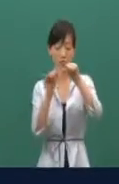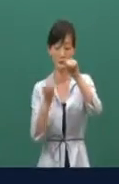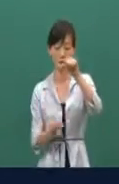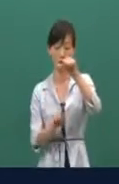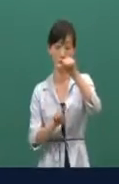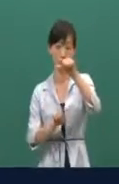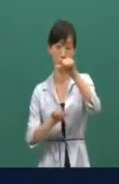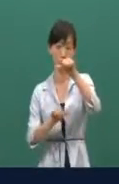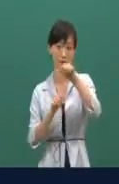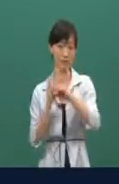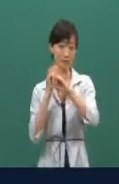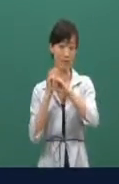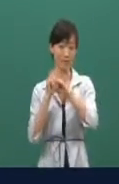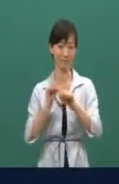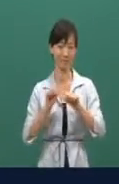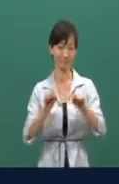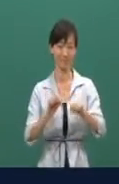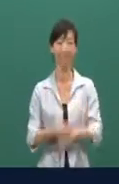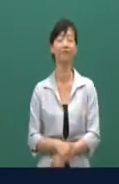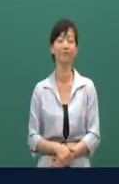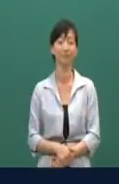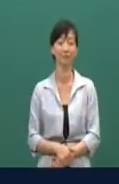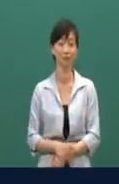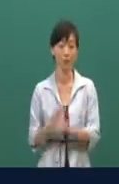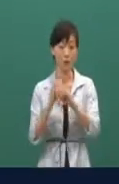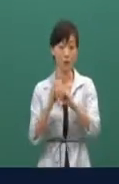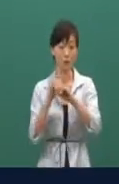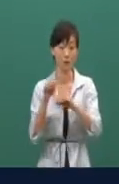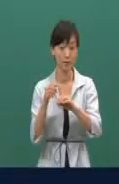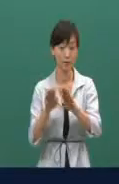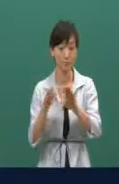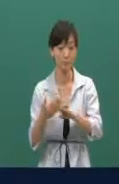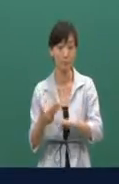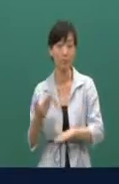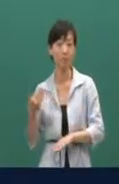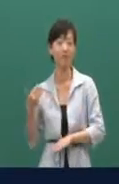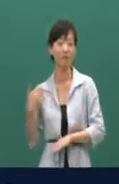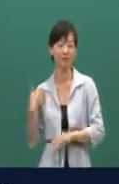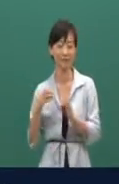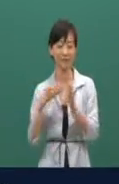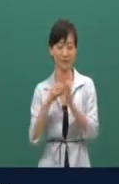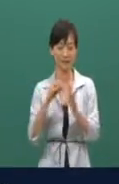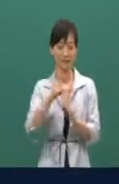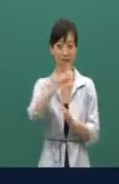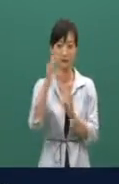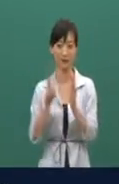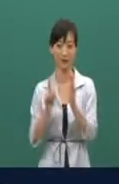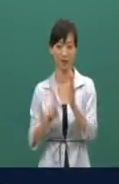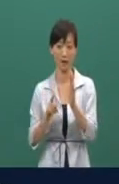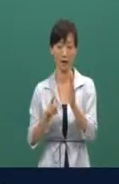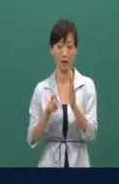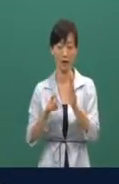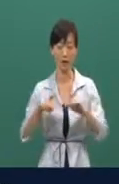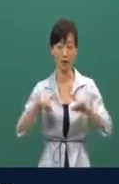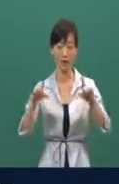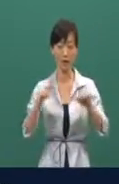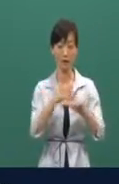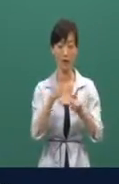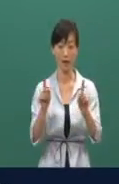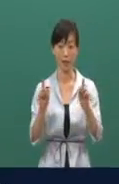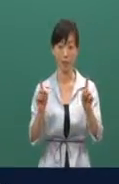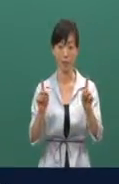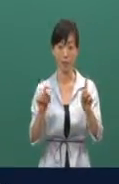今年も今月15日の祭りを前に、石山寺の東大門前で